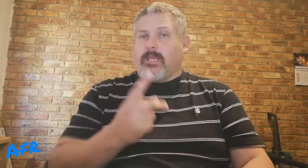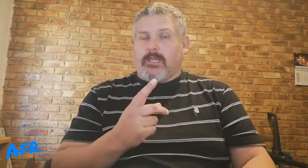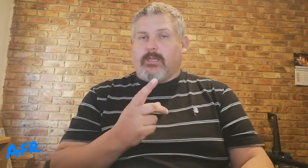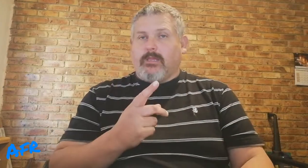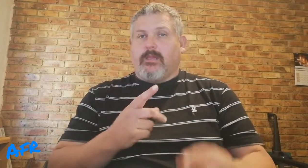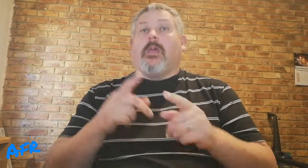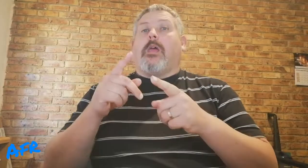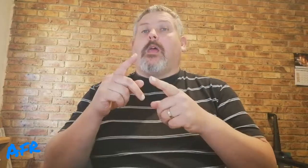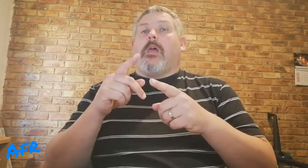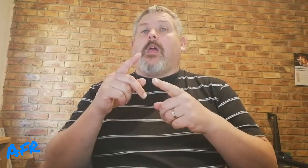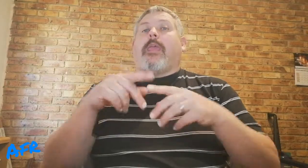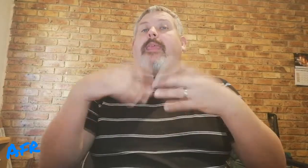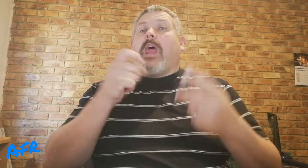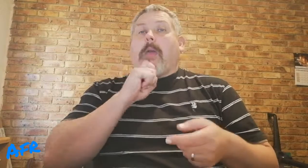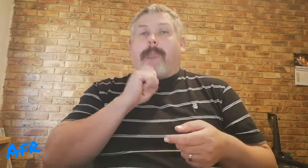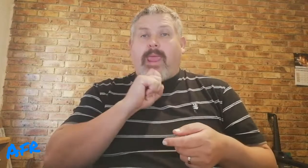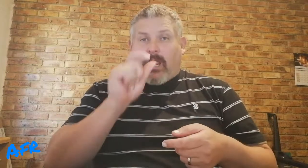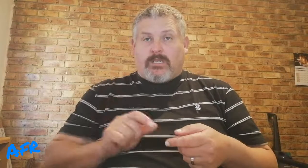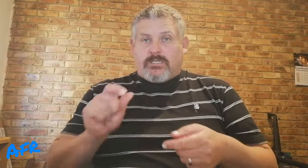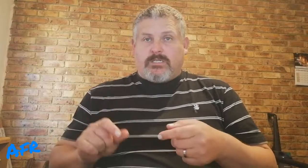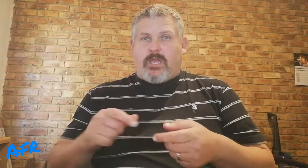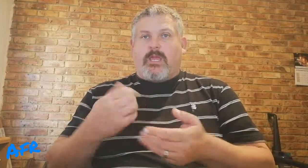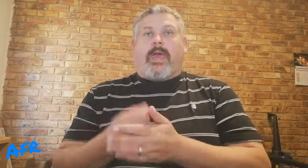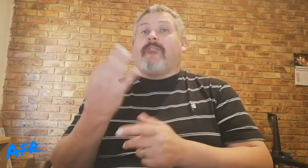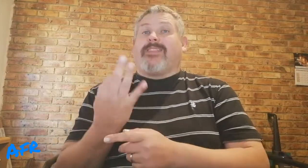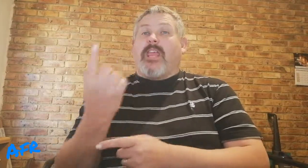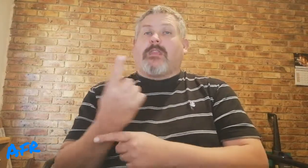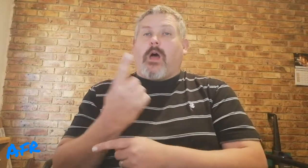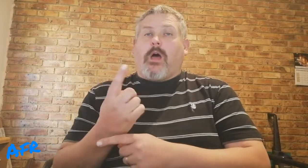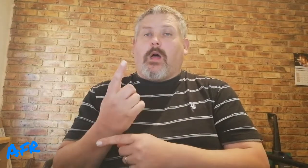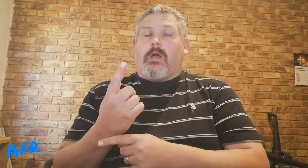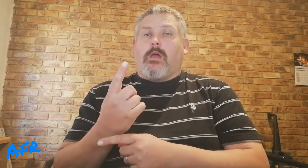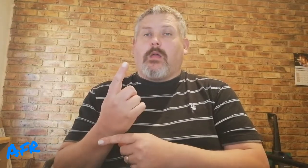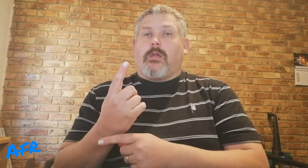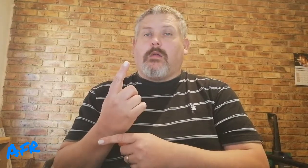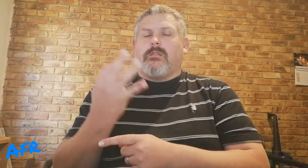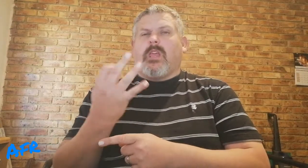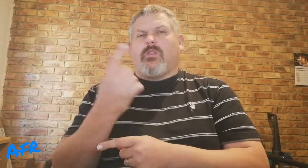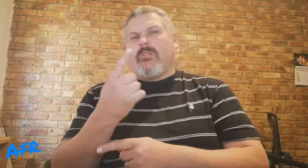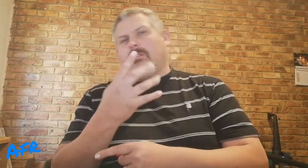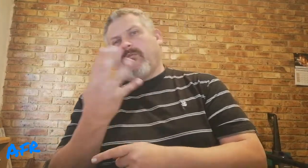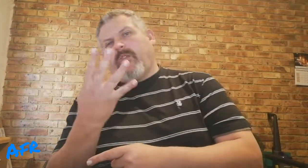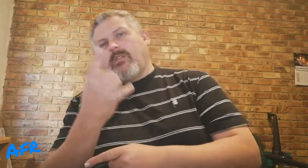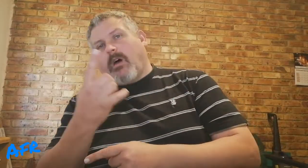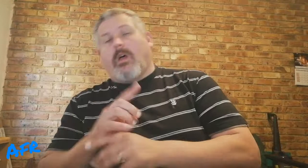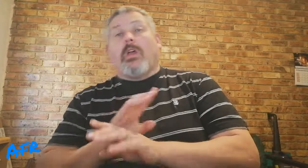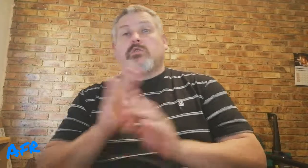nie. Enige mens kan vir 3 dae, 3 tot 4 dae,